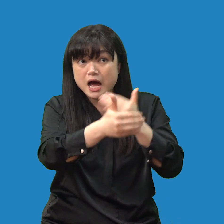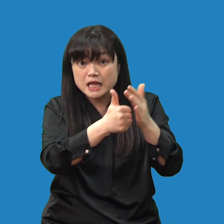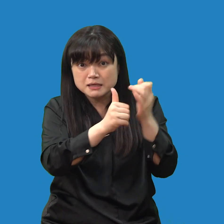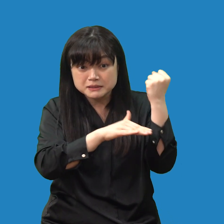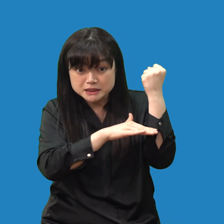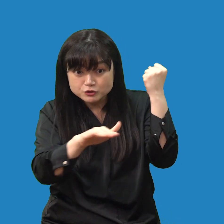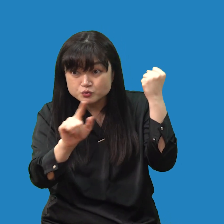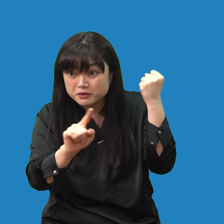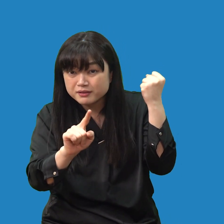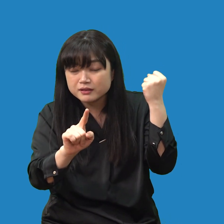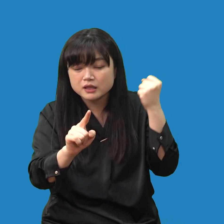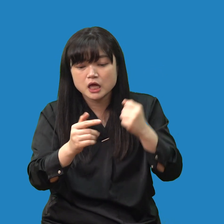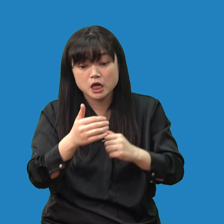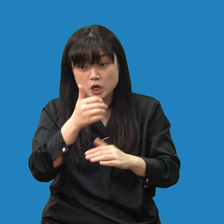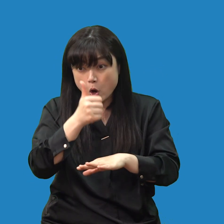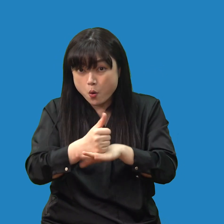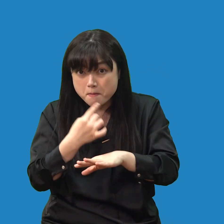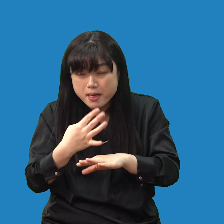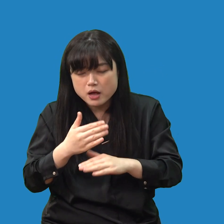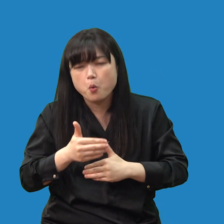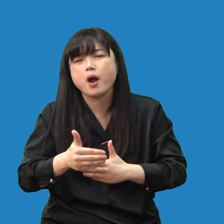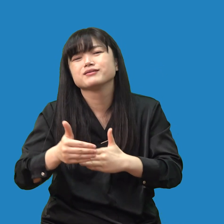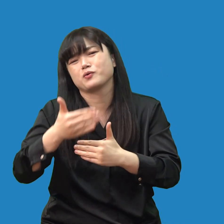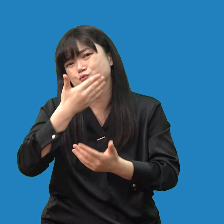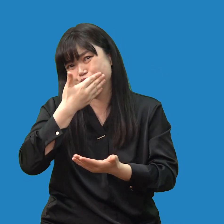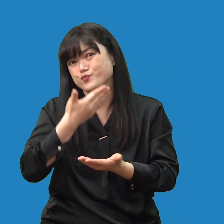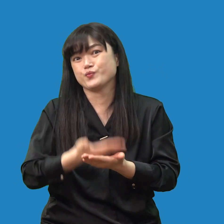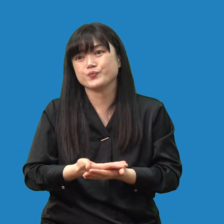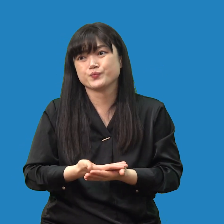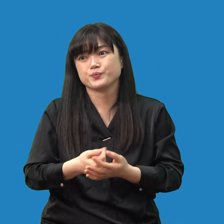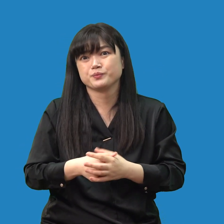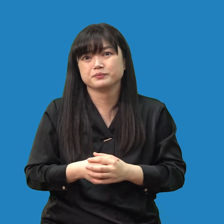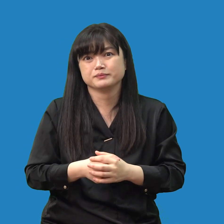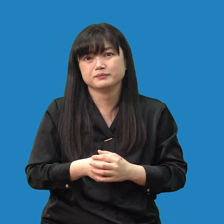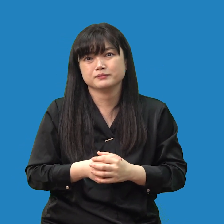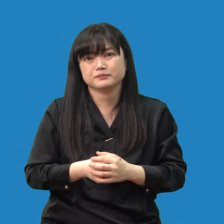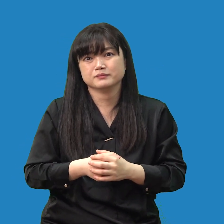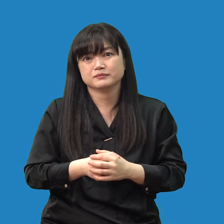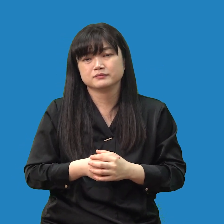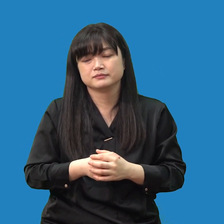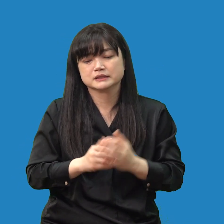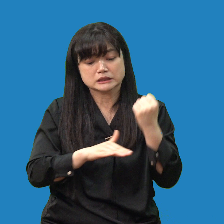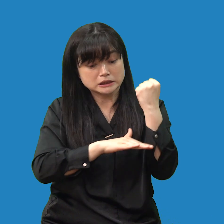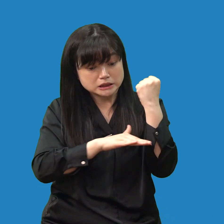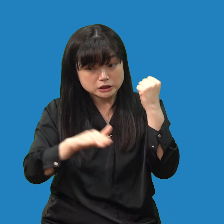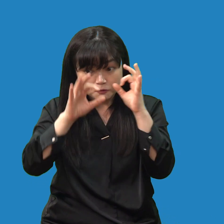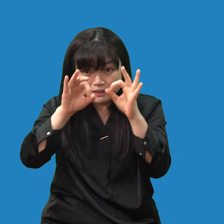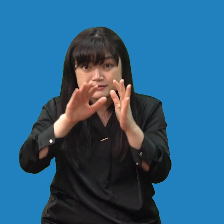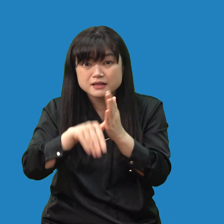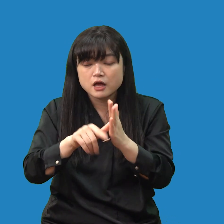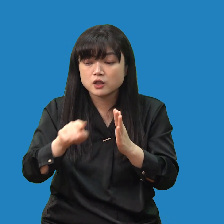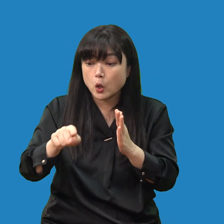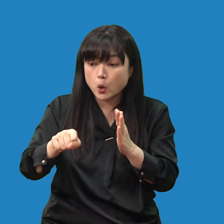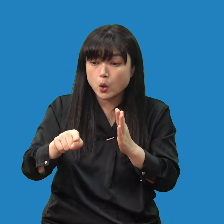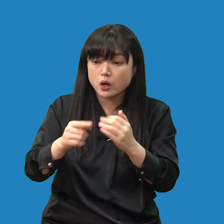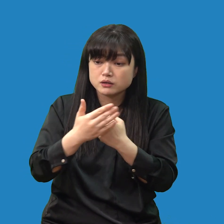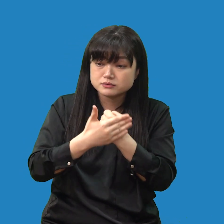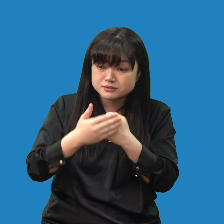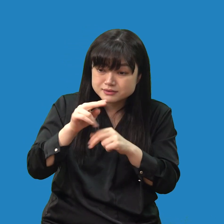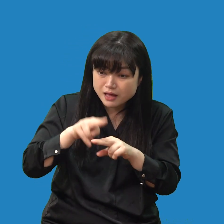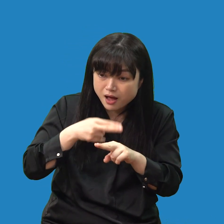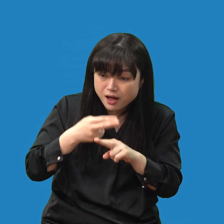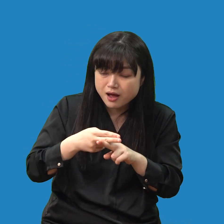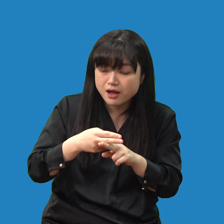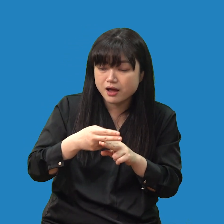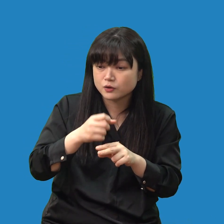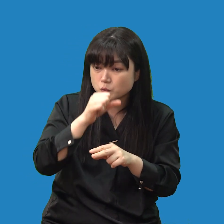하나님의 기준은 결과뿐 아니라 과정이 중요합니다. 그리고 그래서 그 기준으로 보면 너의 은사와